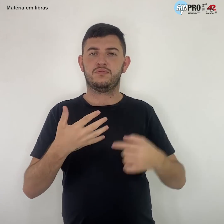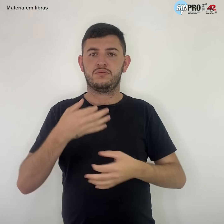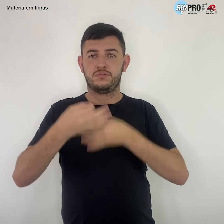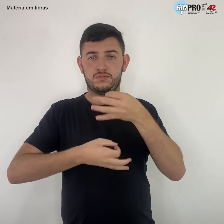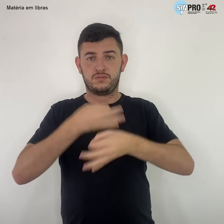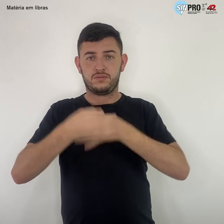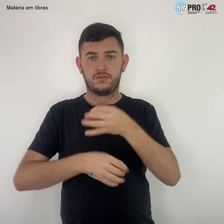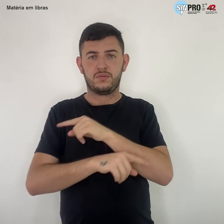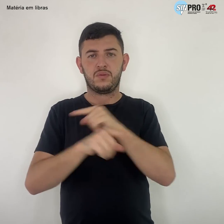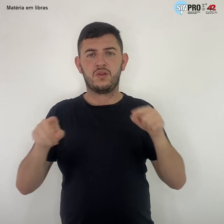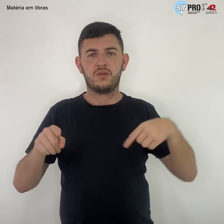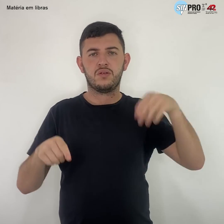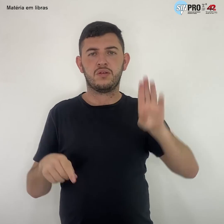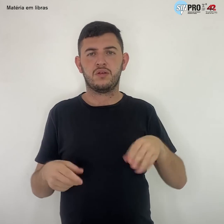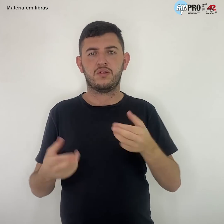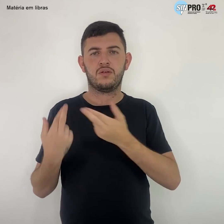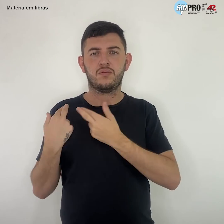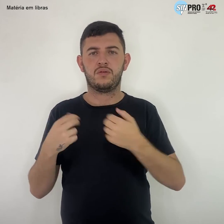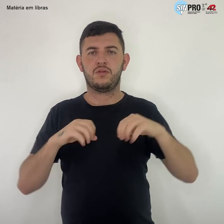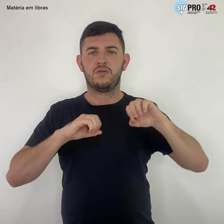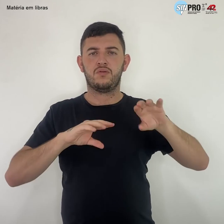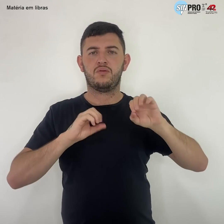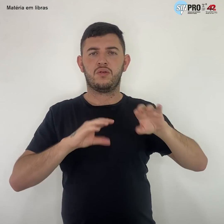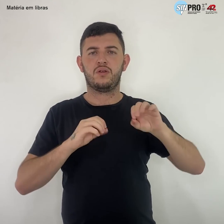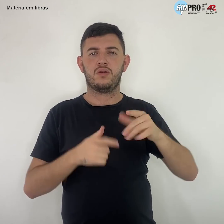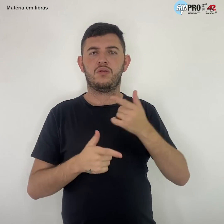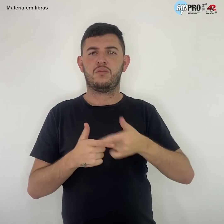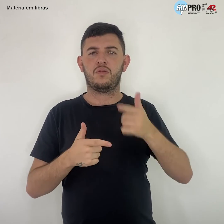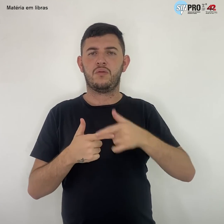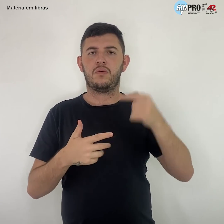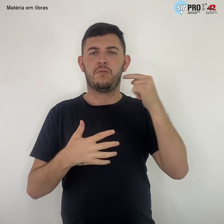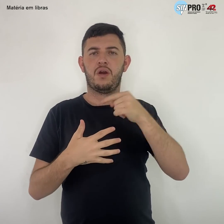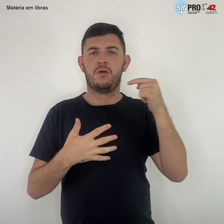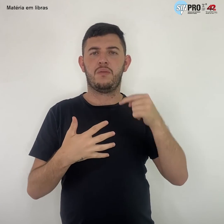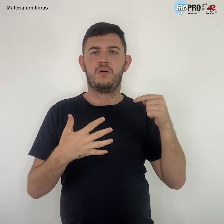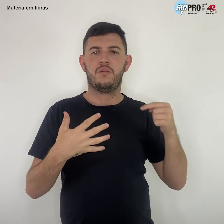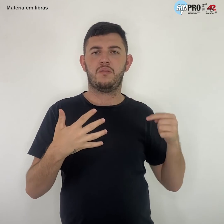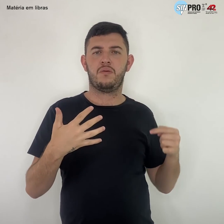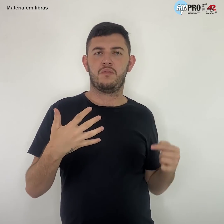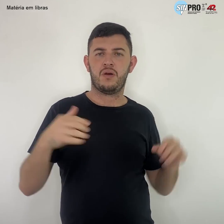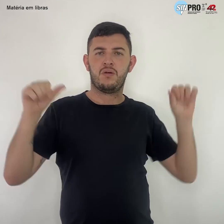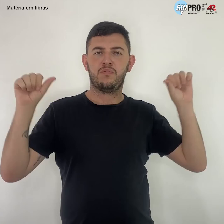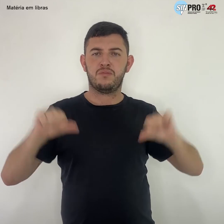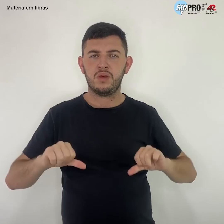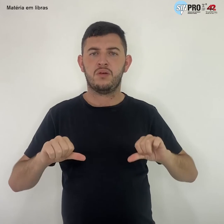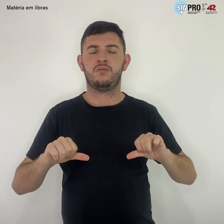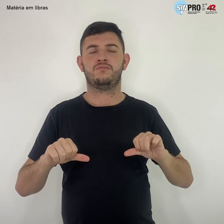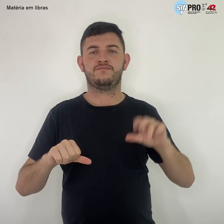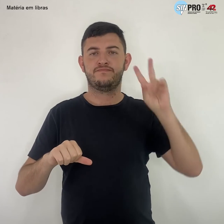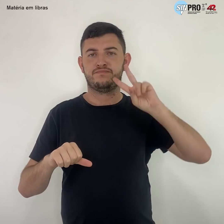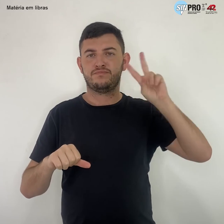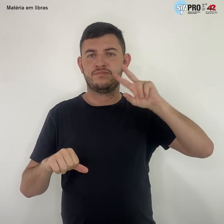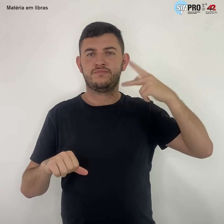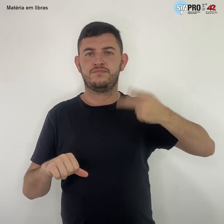de quem é a culpa da educação estar passando por um dos piores momentos da história? A culpa é